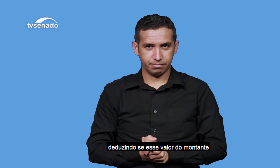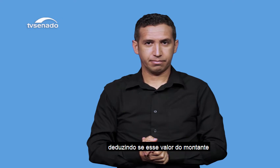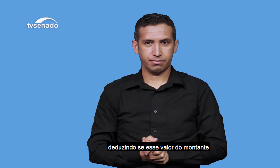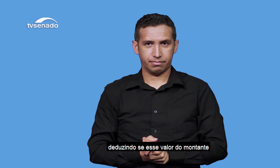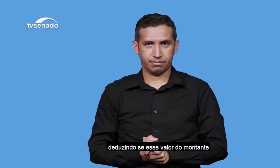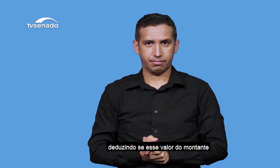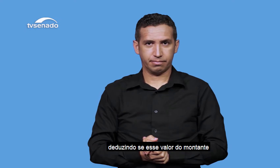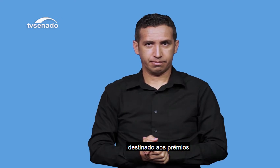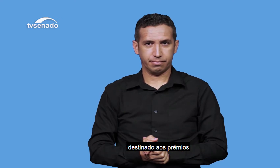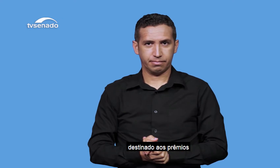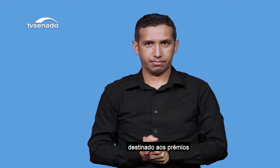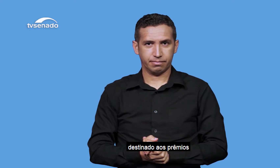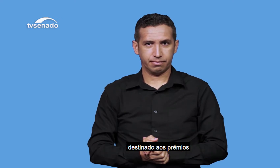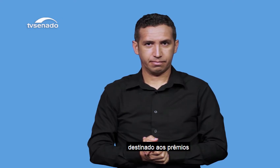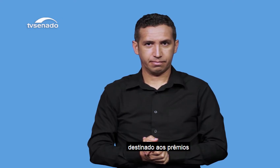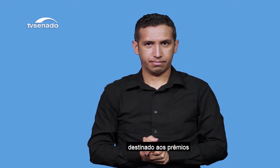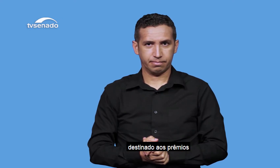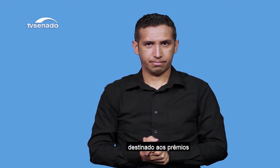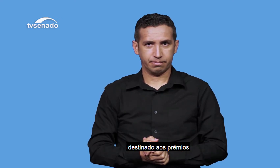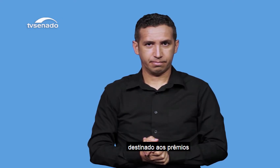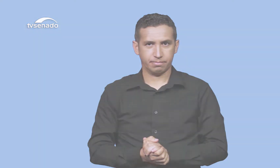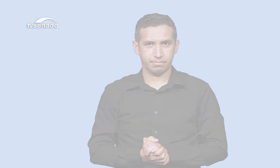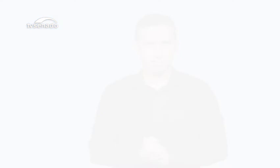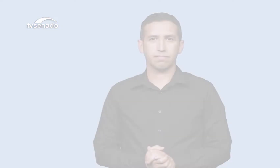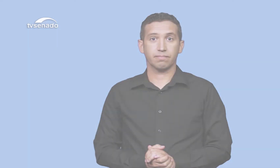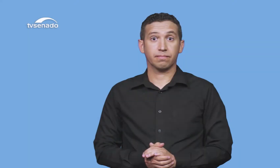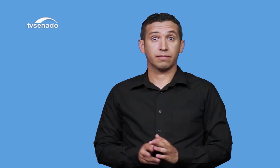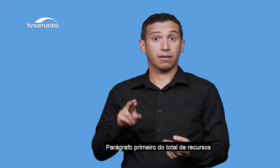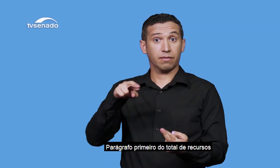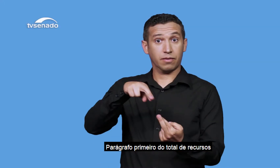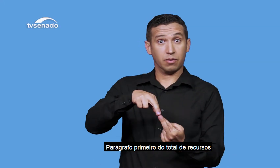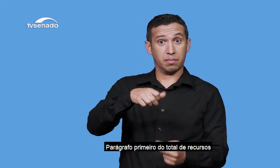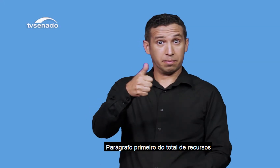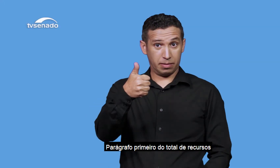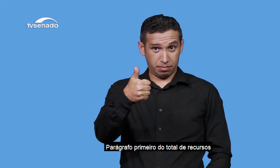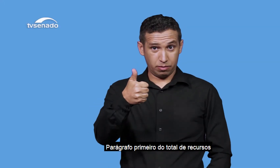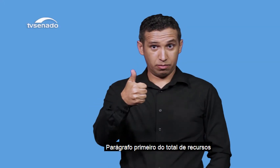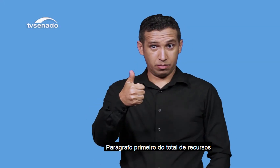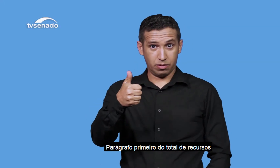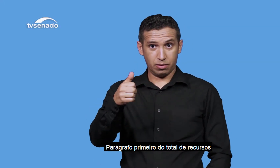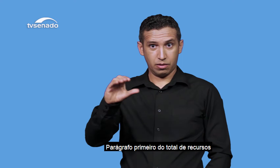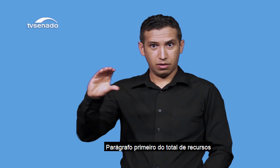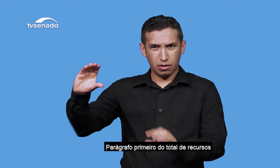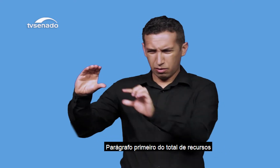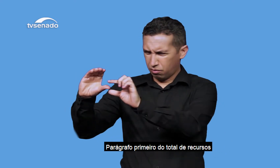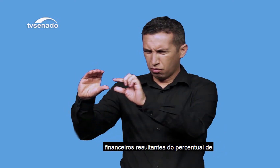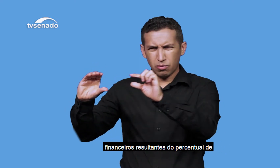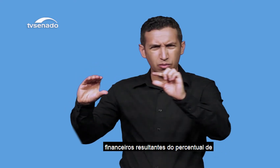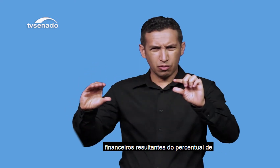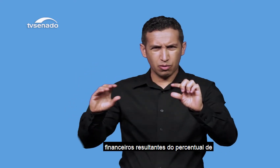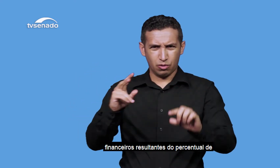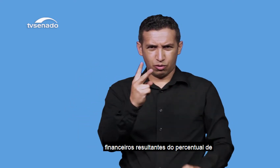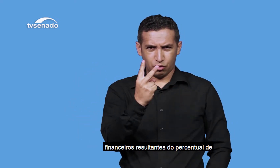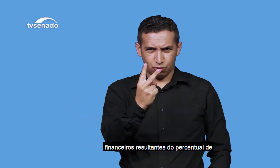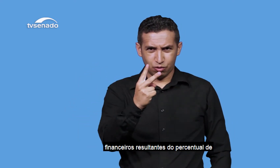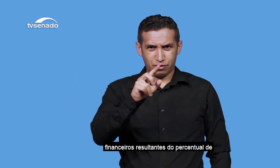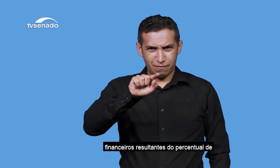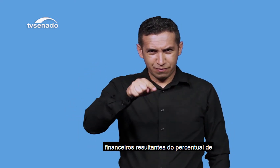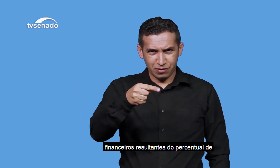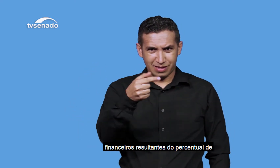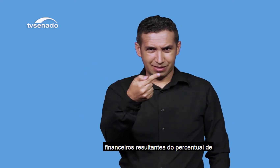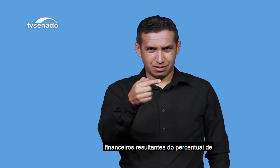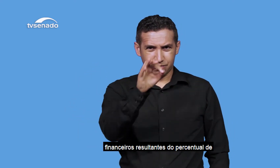esse valor do montante destinado aos prêmios parágrafo primeiro do total de recursos financeiros